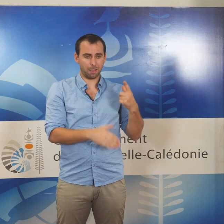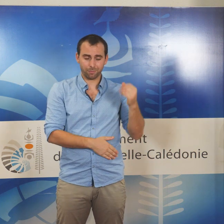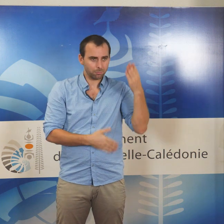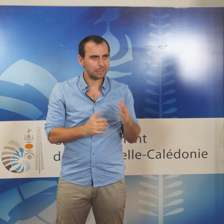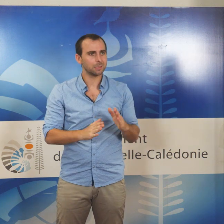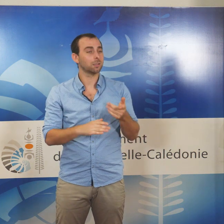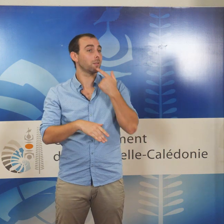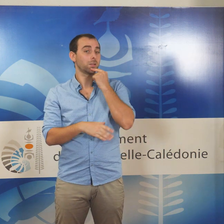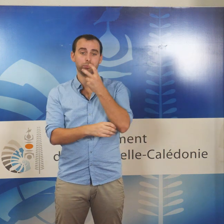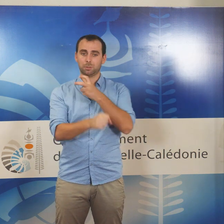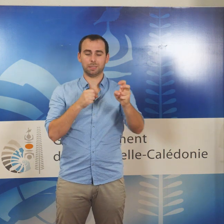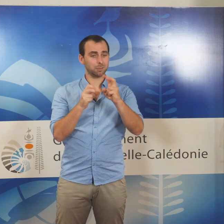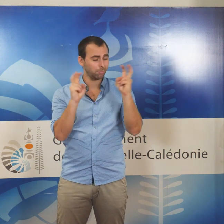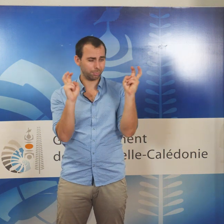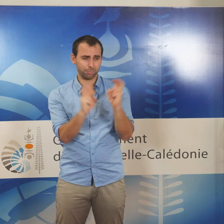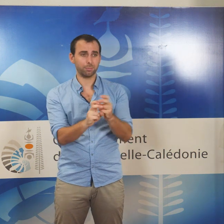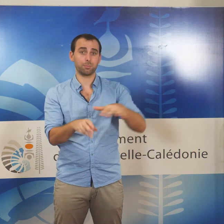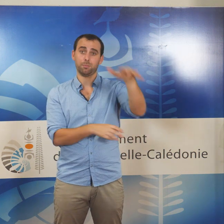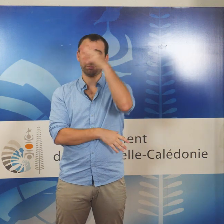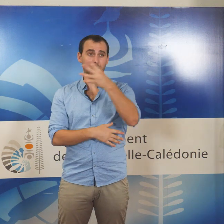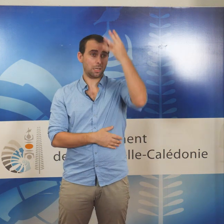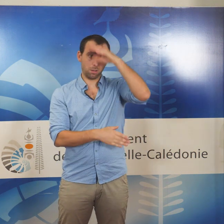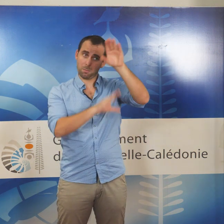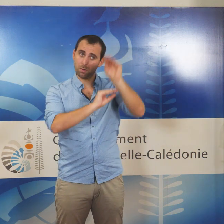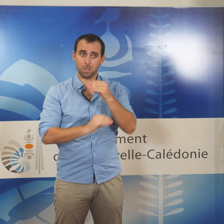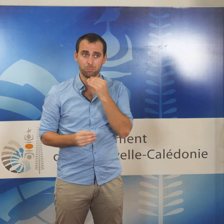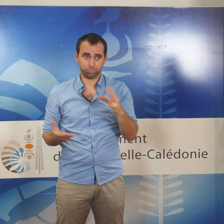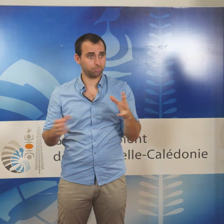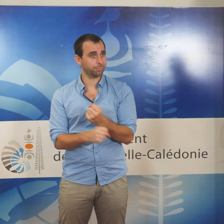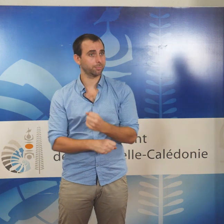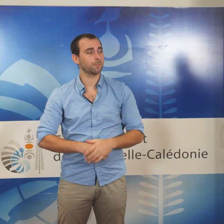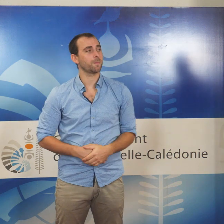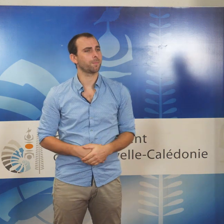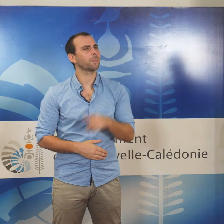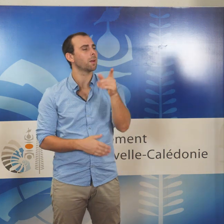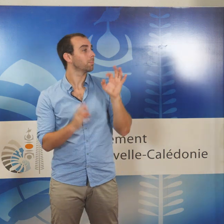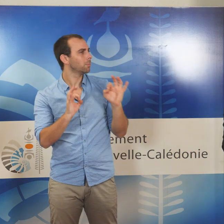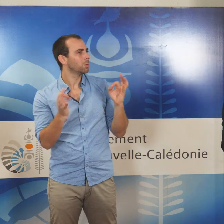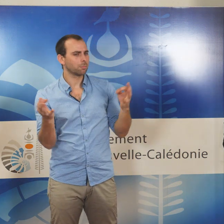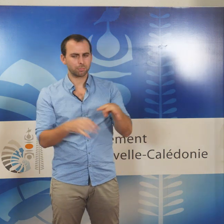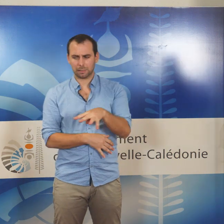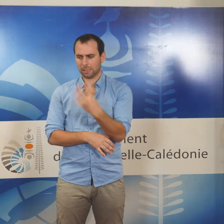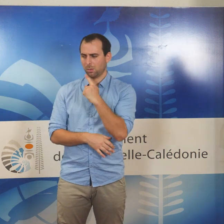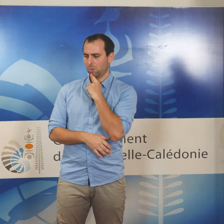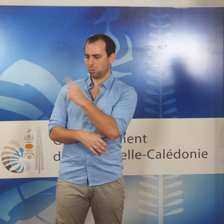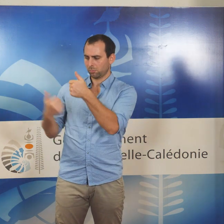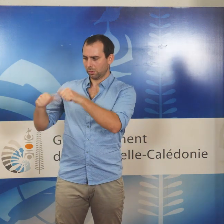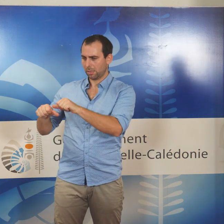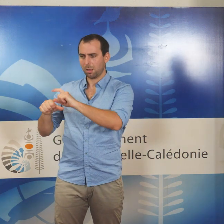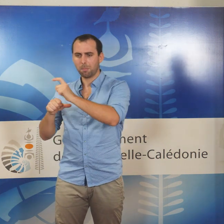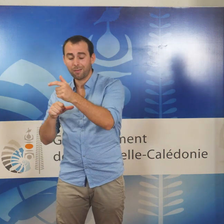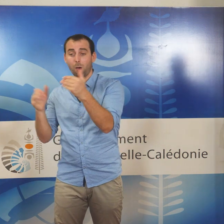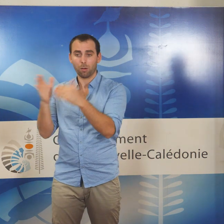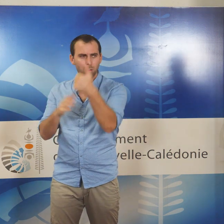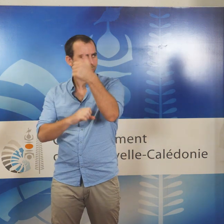de réduire ce risque et de protéger les Calédoniens. Alors justement, le prolongement de la quatorzaine, elle s'applique à ceux qui terminent